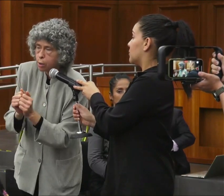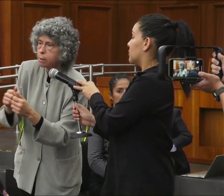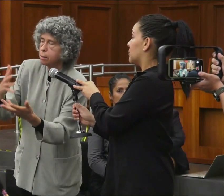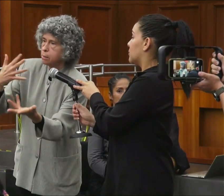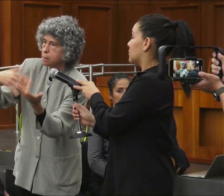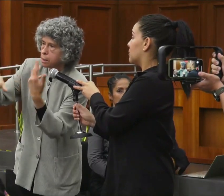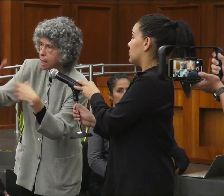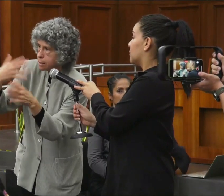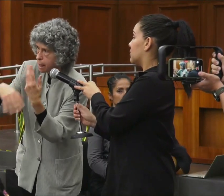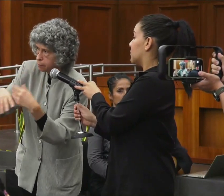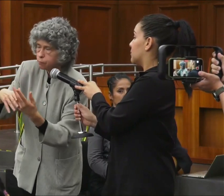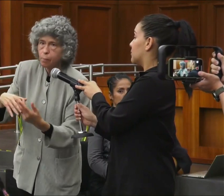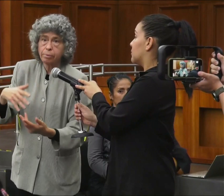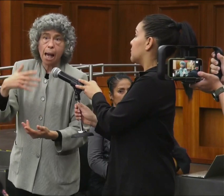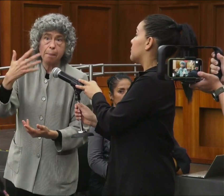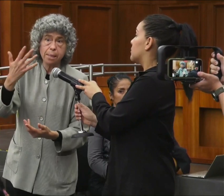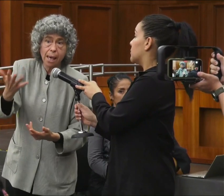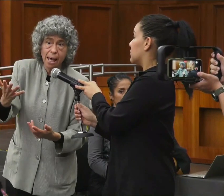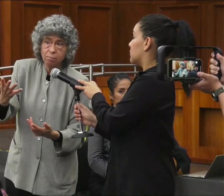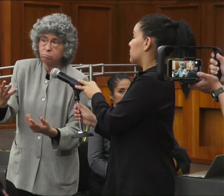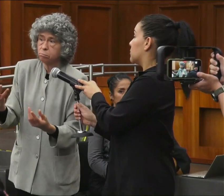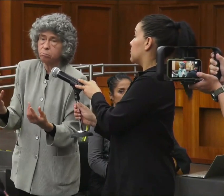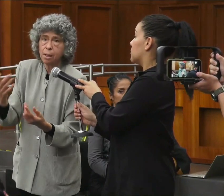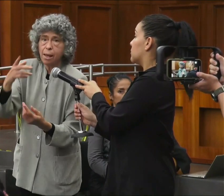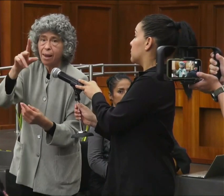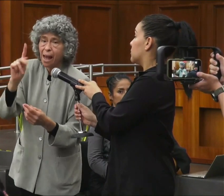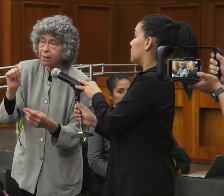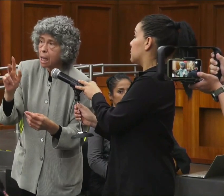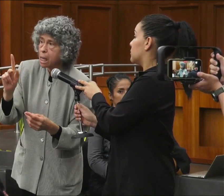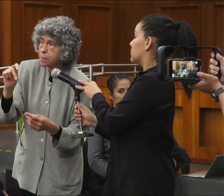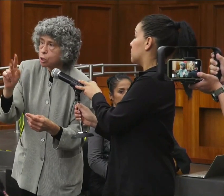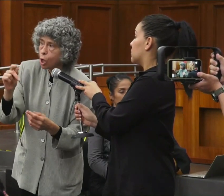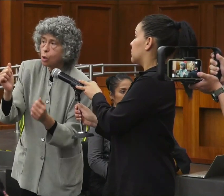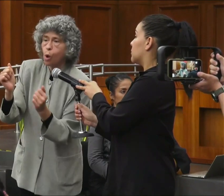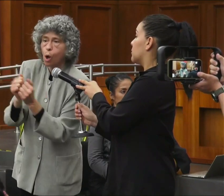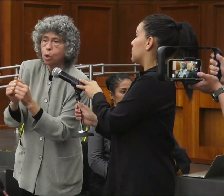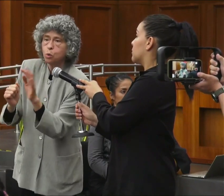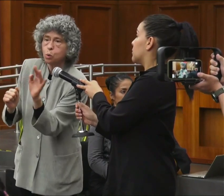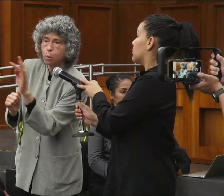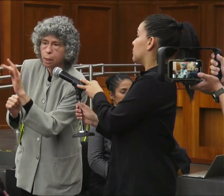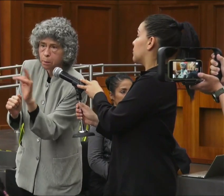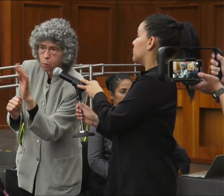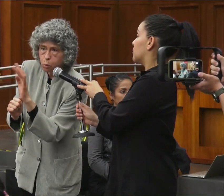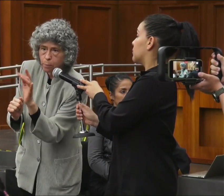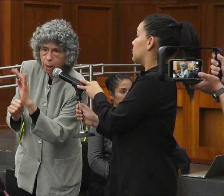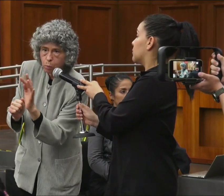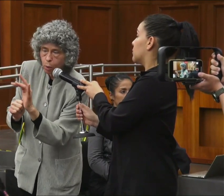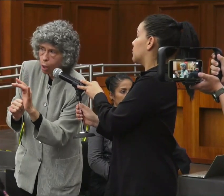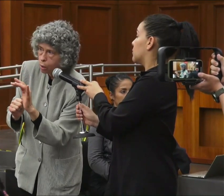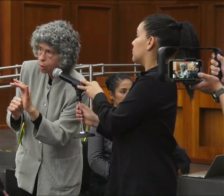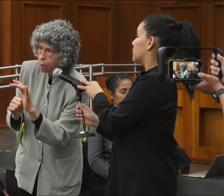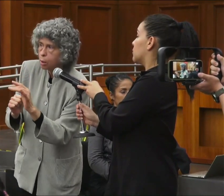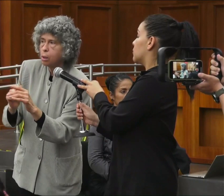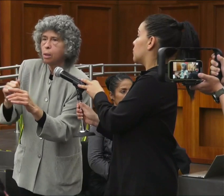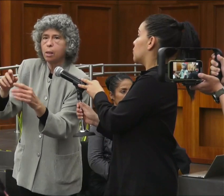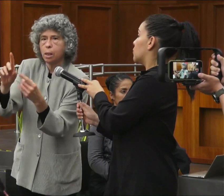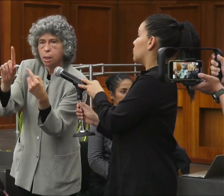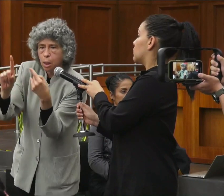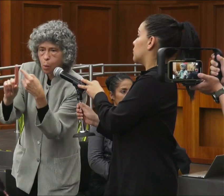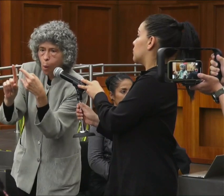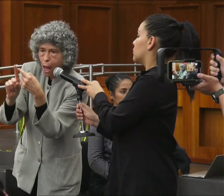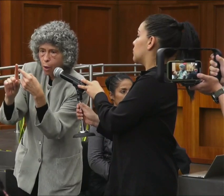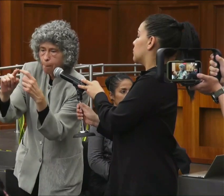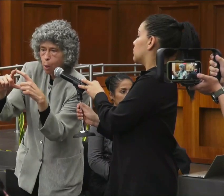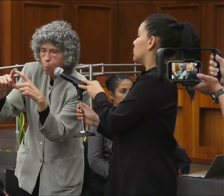con señas. También la televisión con subtítulos